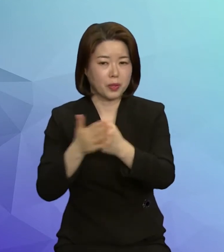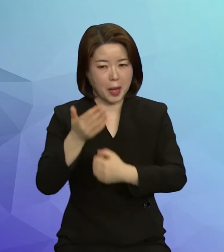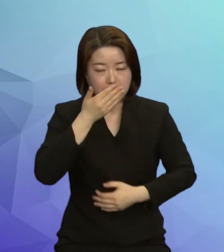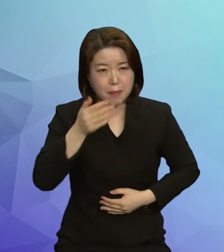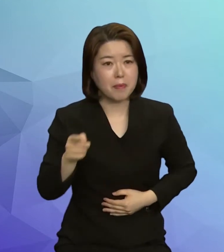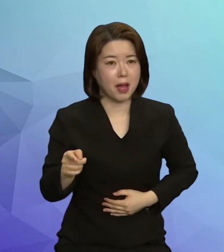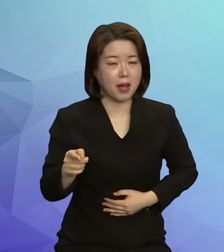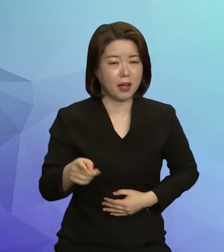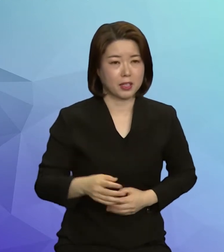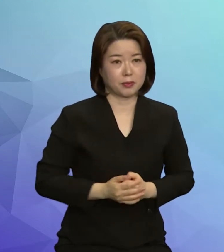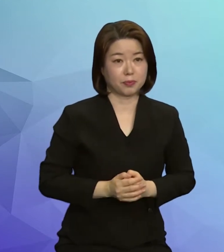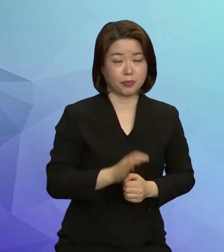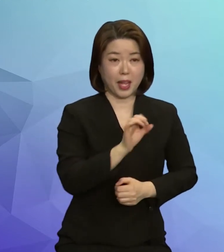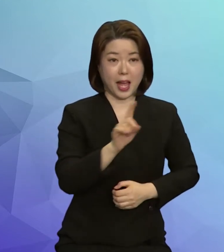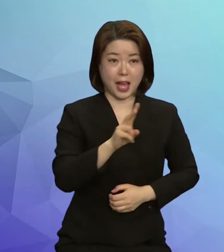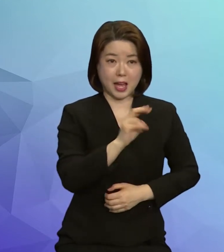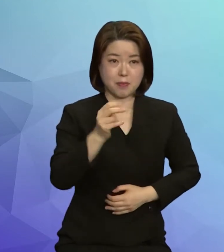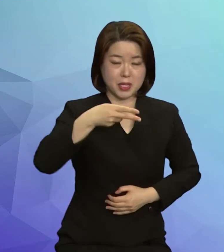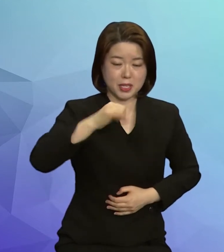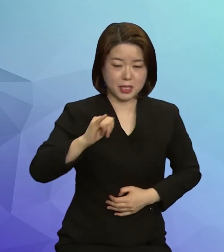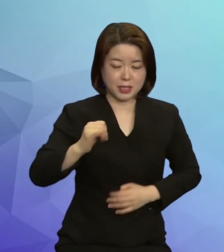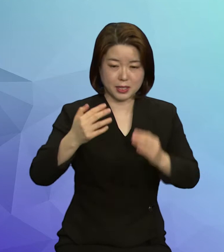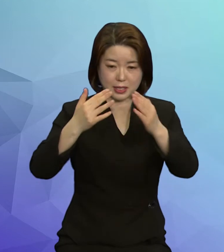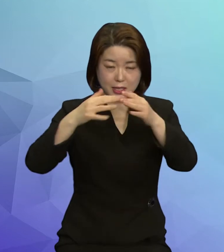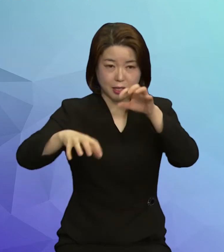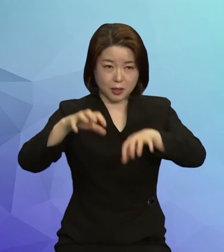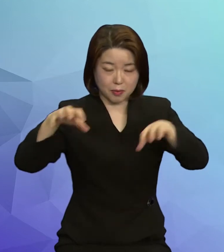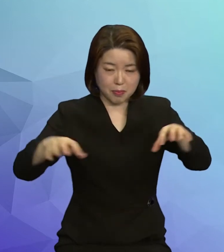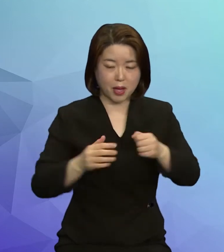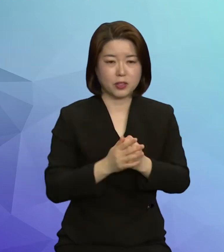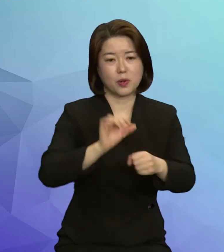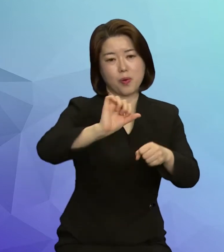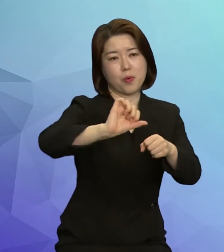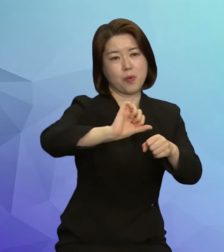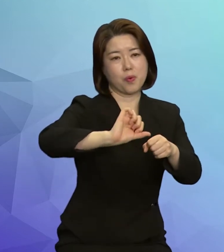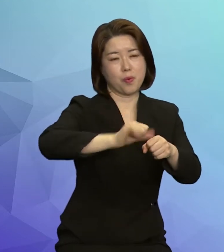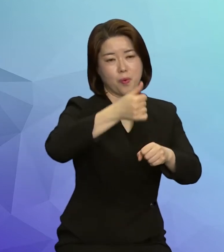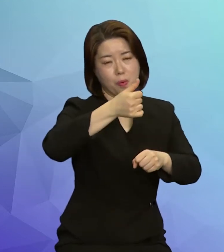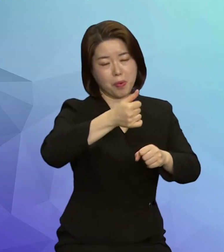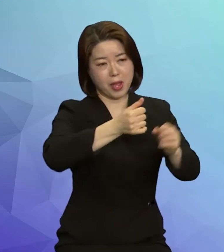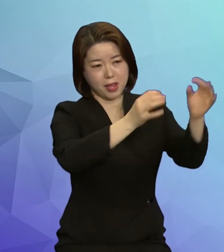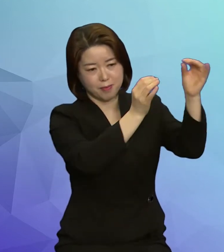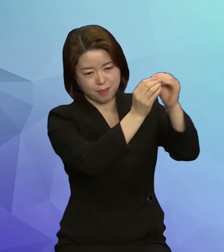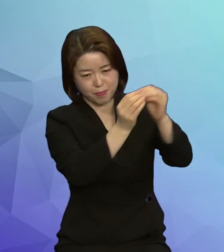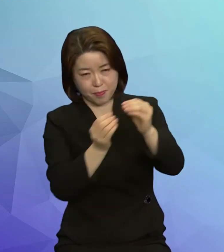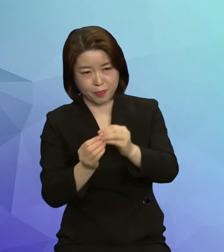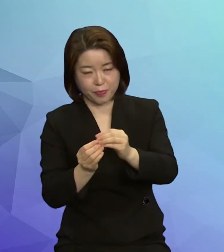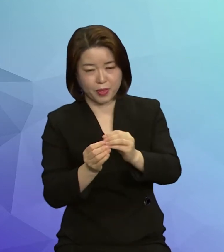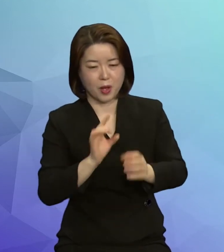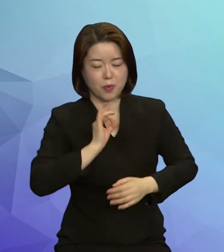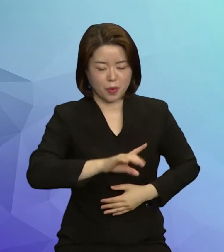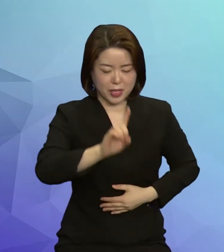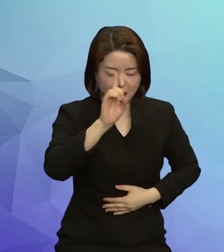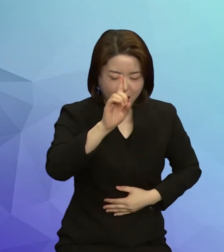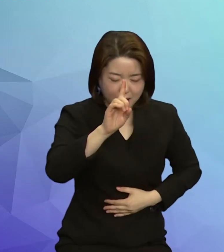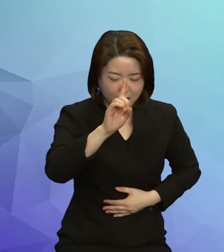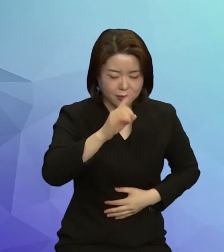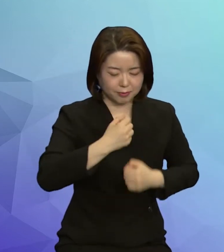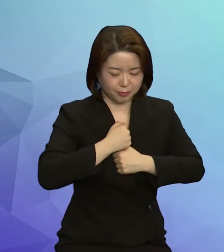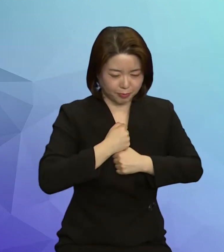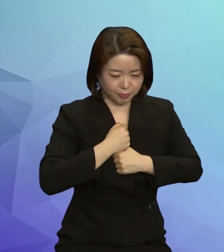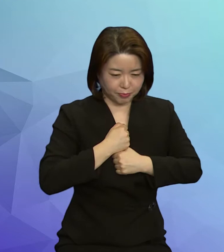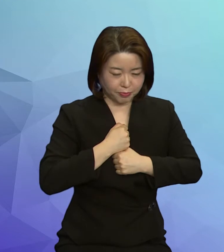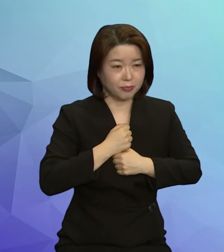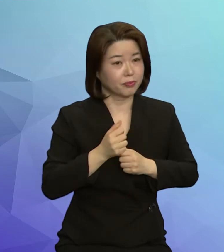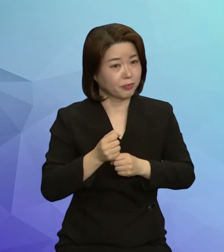그렇습니다. 그 아미시 마을은 500년 동안의 역사를 통하여 오직 한 가지를 지켜오려고